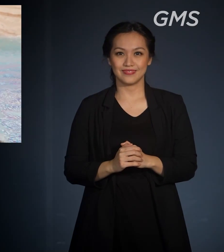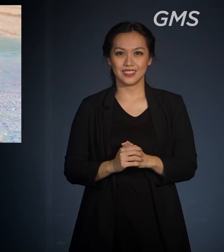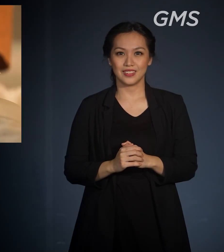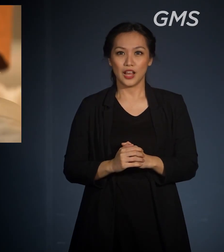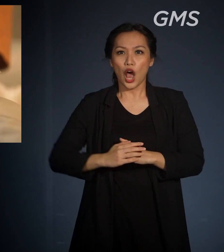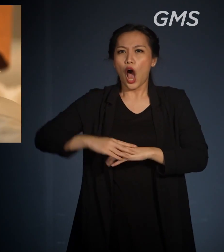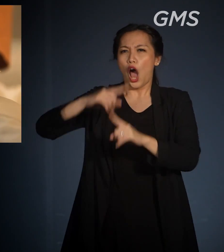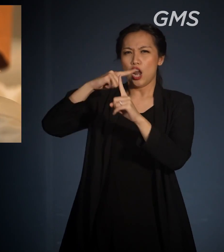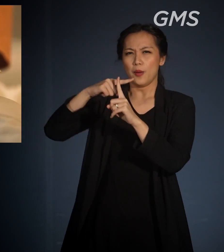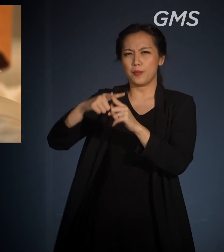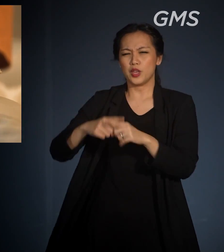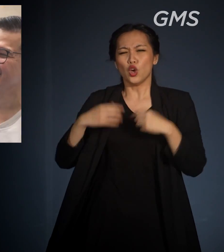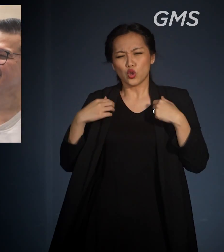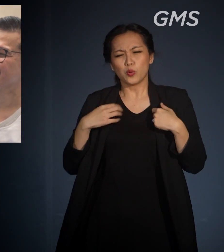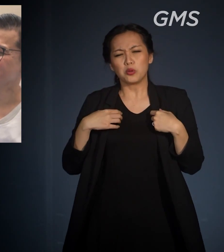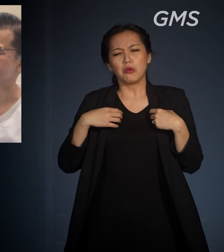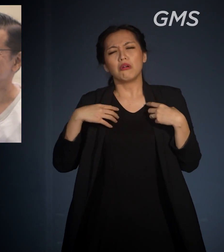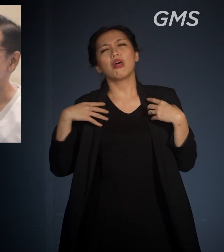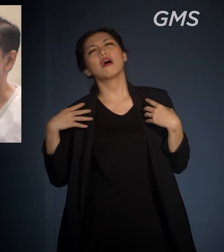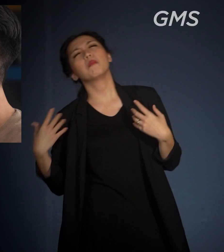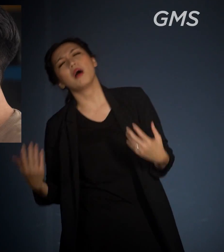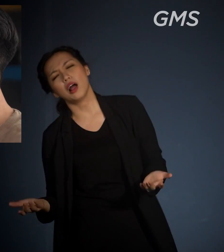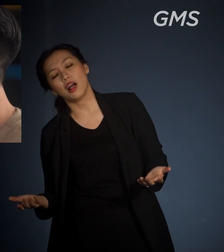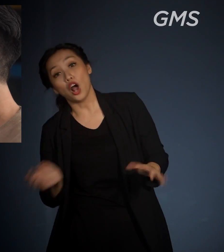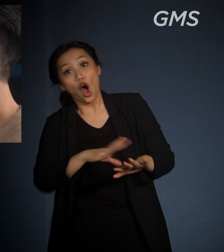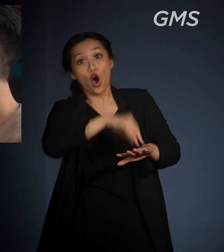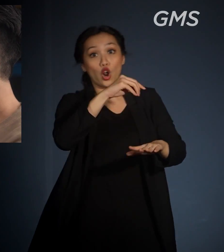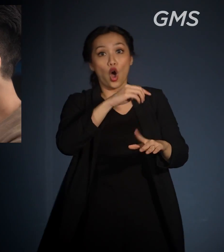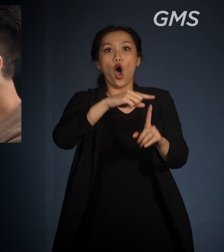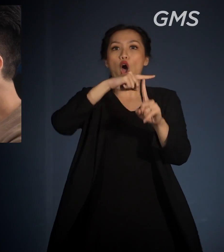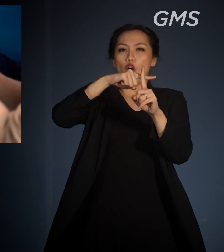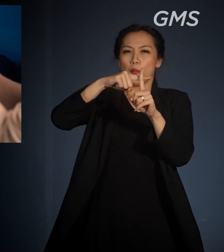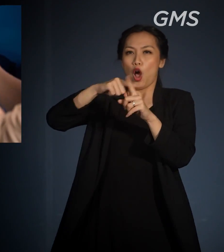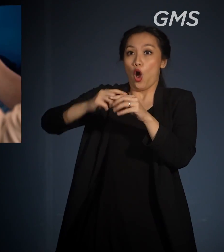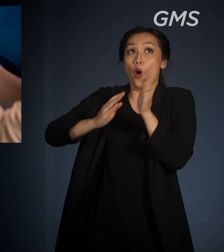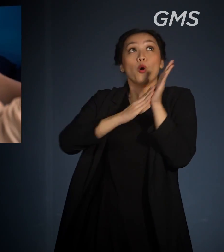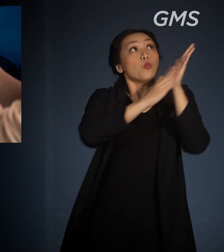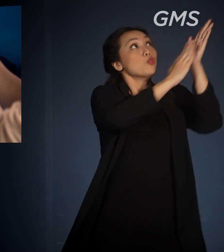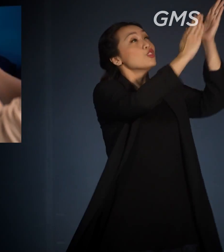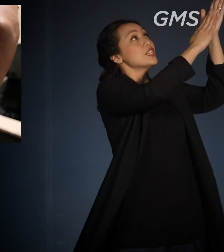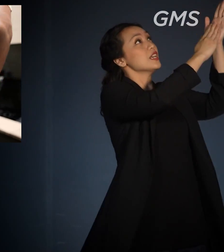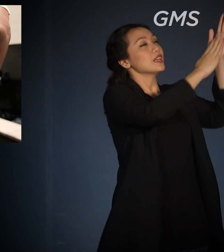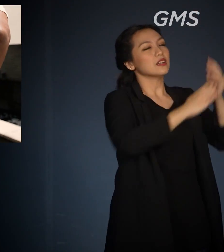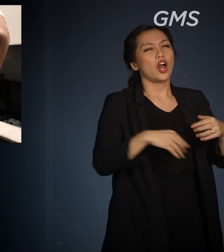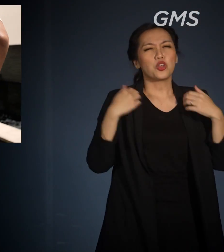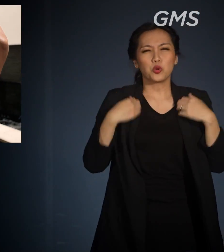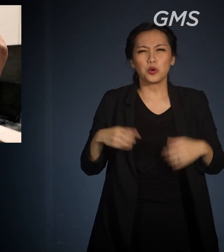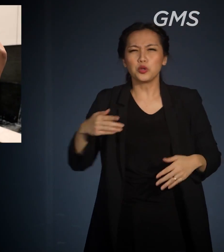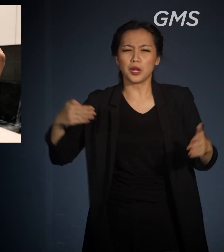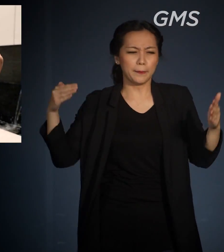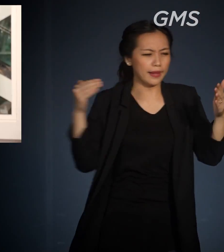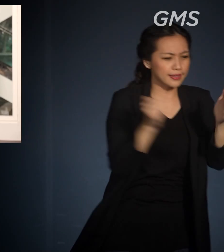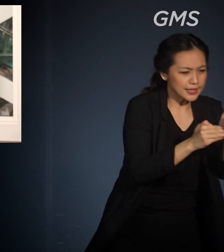Semakin fisik kita lemah, roh kita semakin memuji Tuhan. Semakin jasmani kita terbatas,